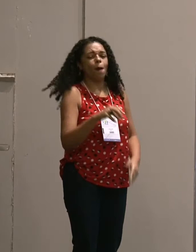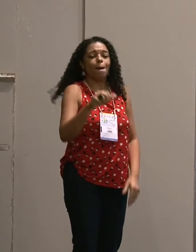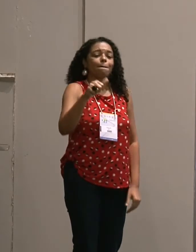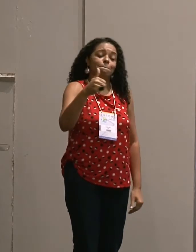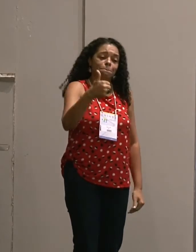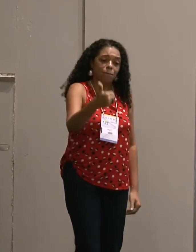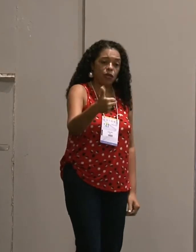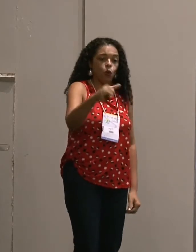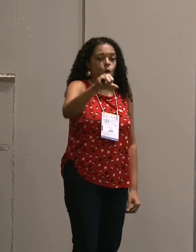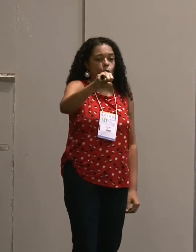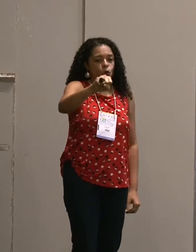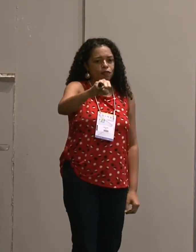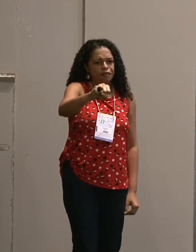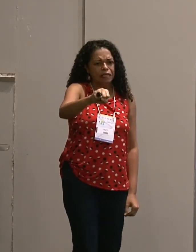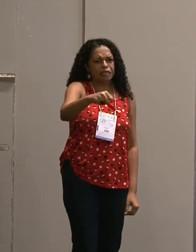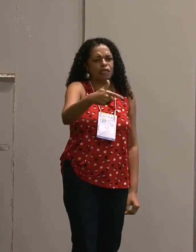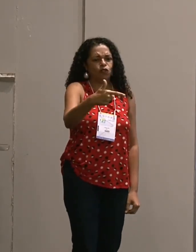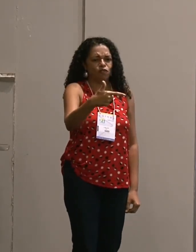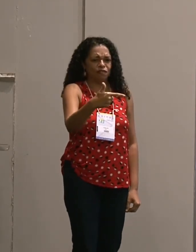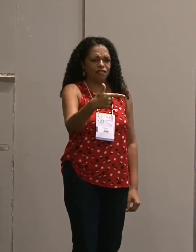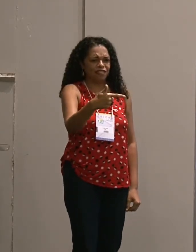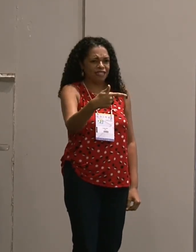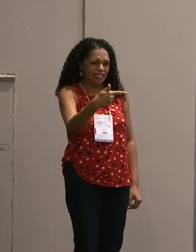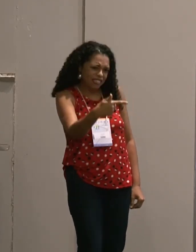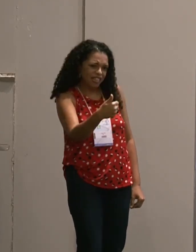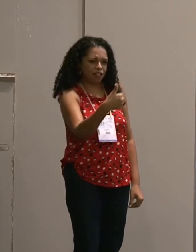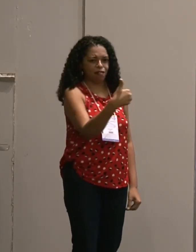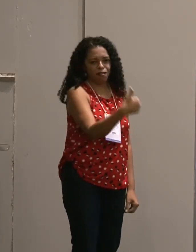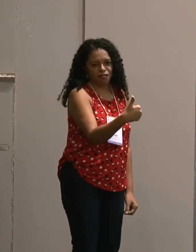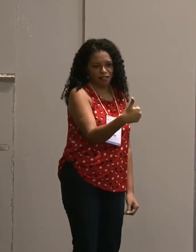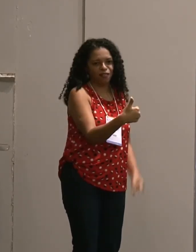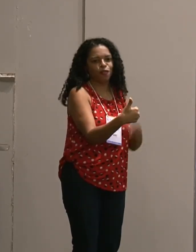isso começou em 1871